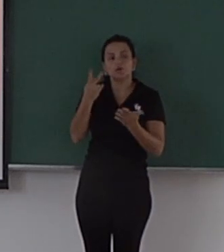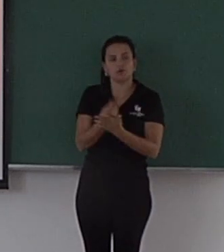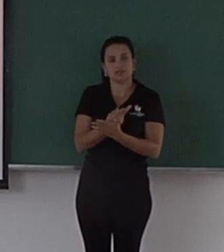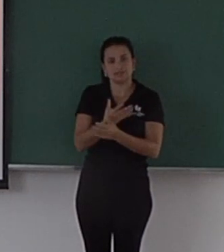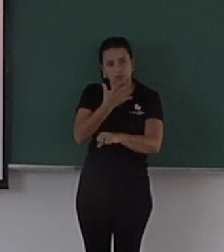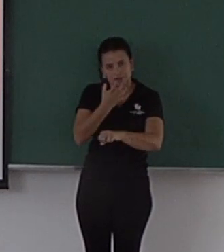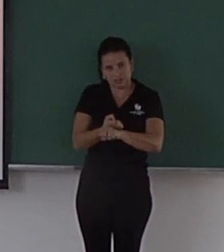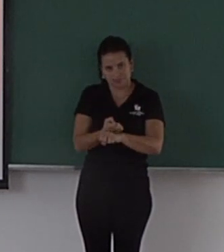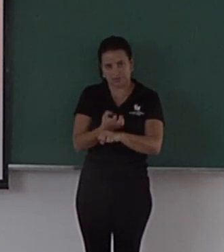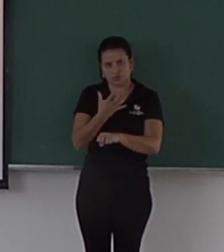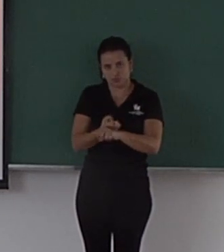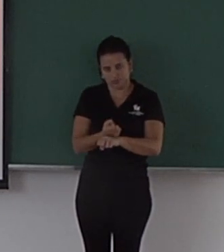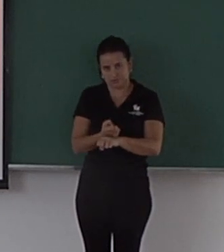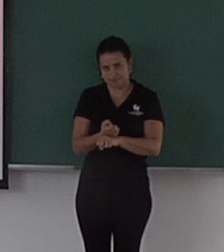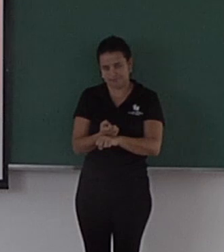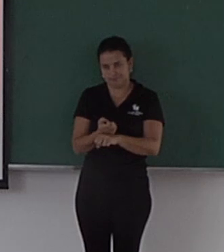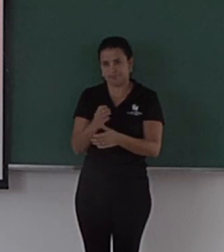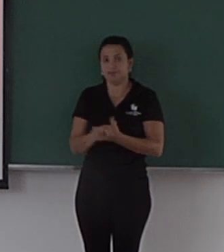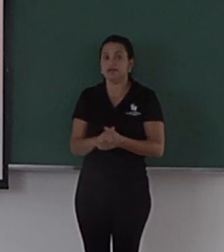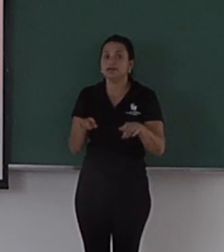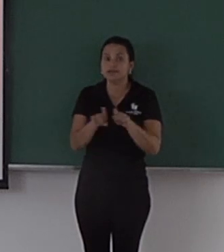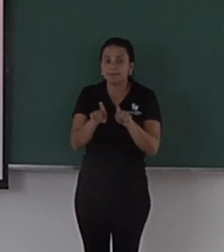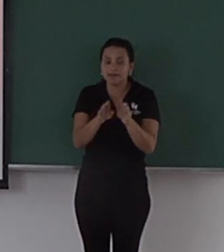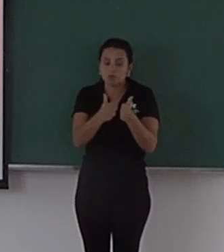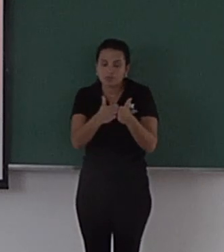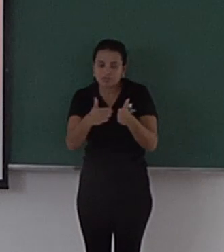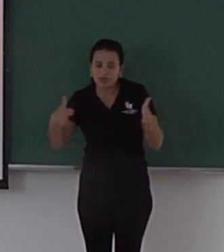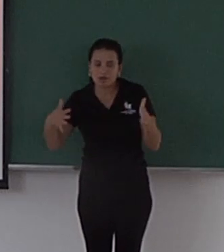e muito tempo em contato com a área lesada.